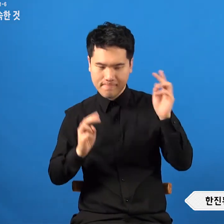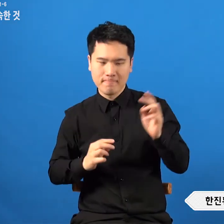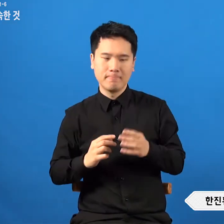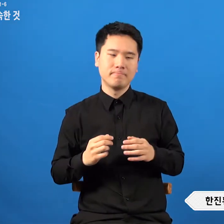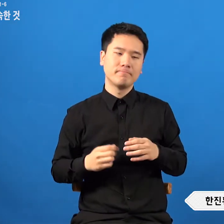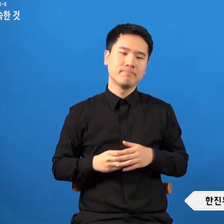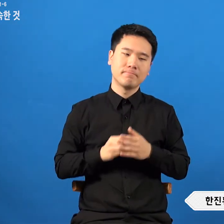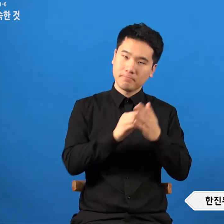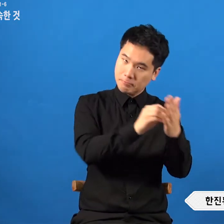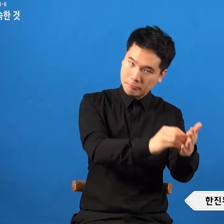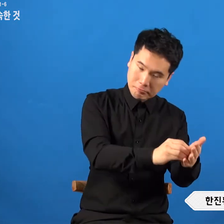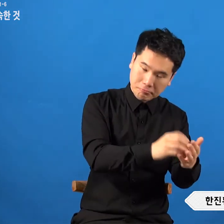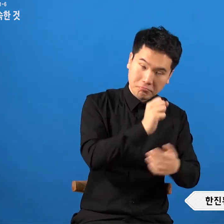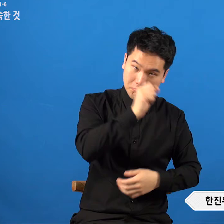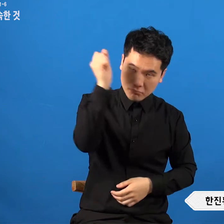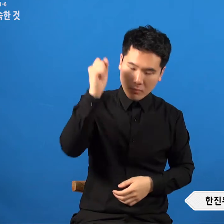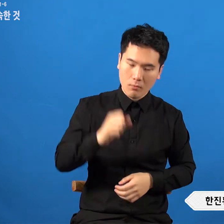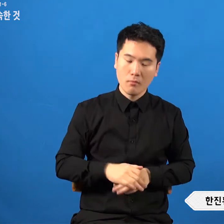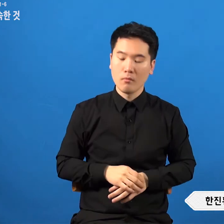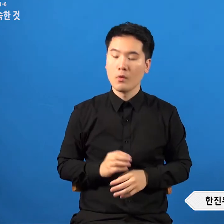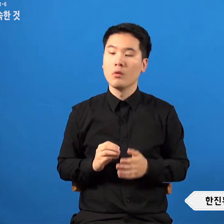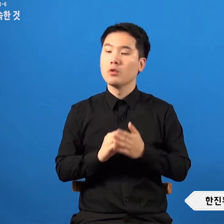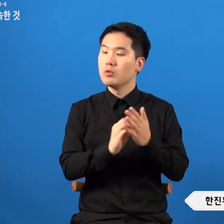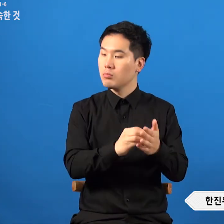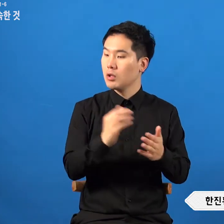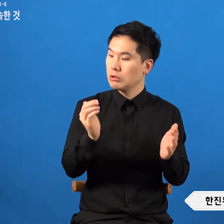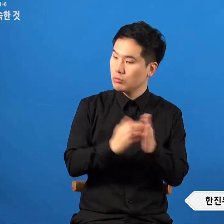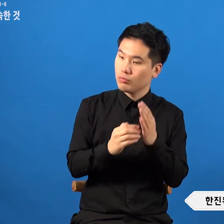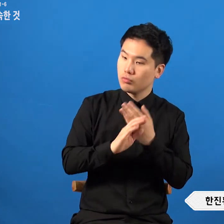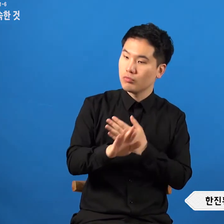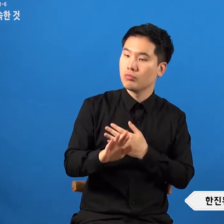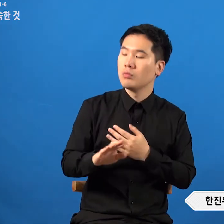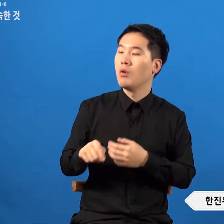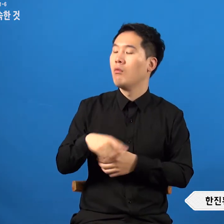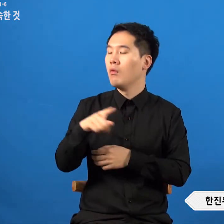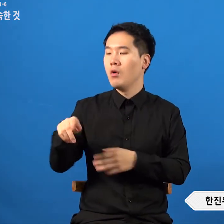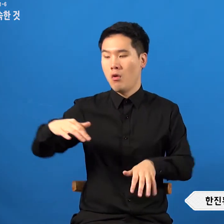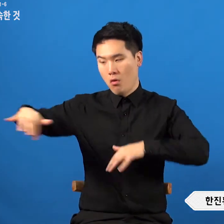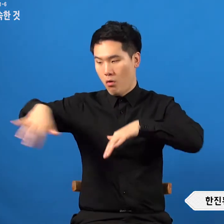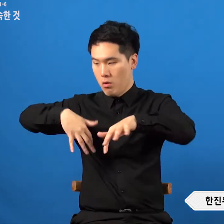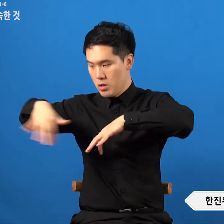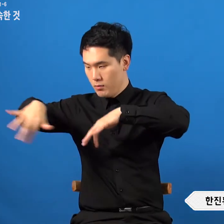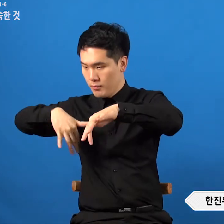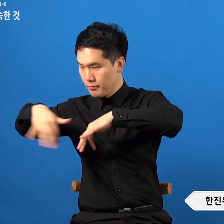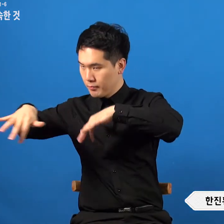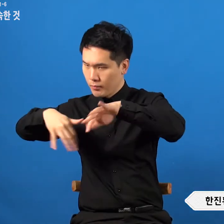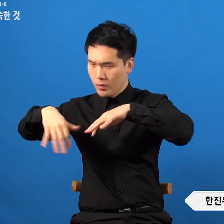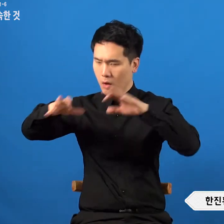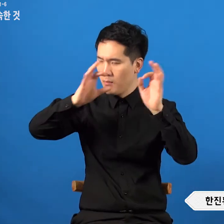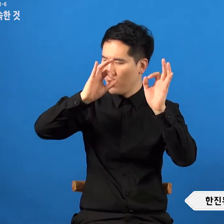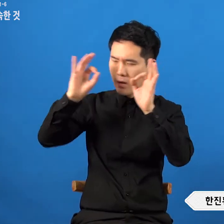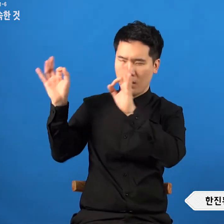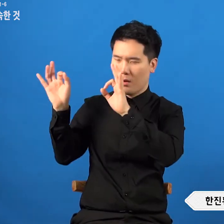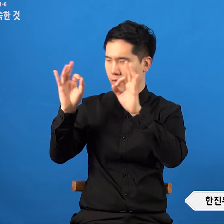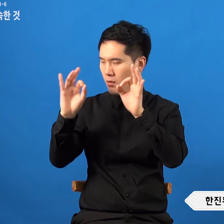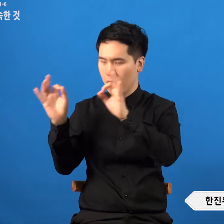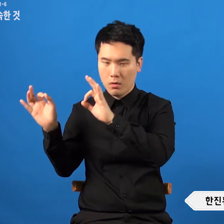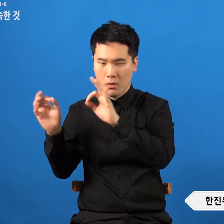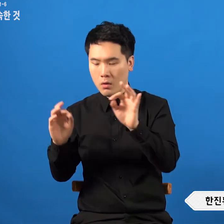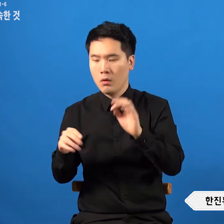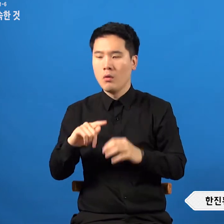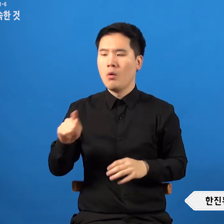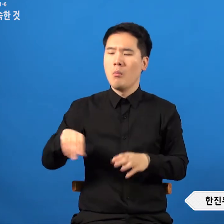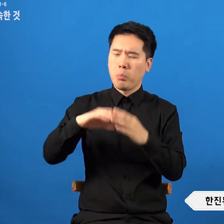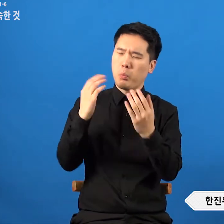나서 눈이 싹 달라졌다고 합니다. 전에는 거리를 지나가다 보면은 온갖 차들이 다